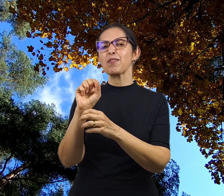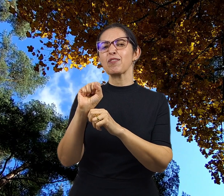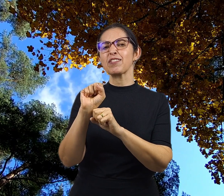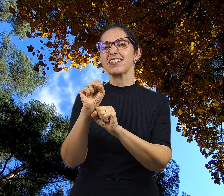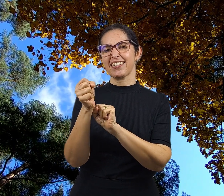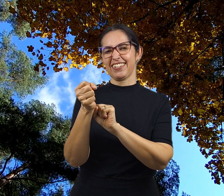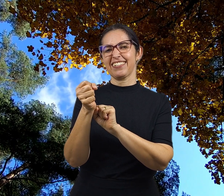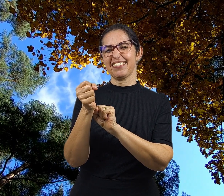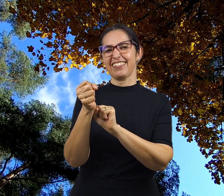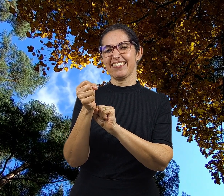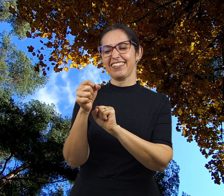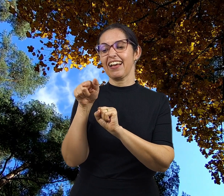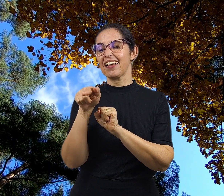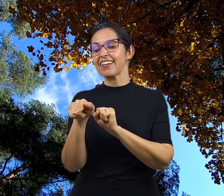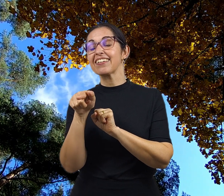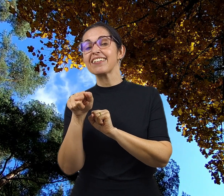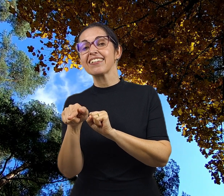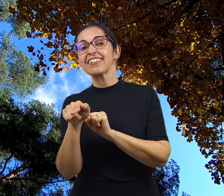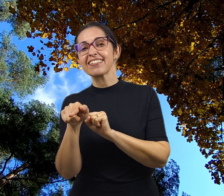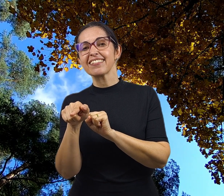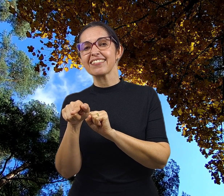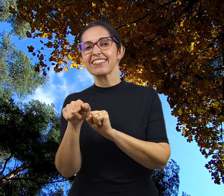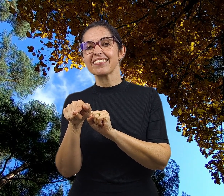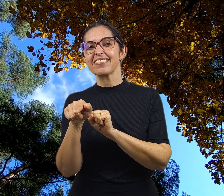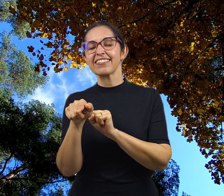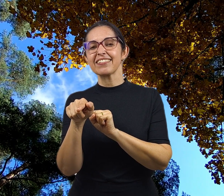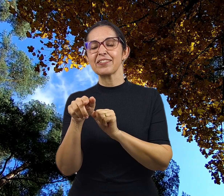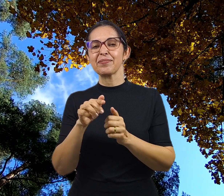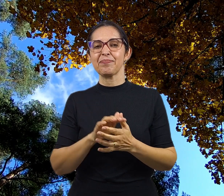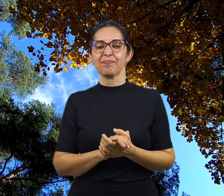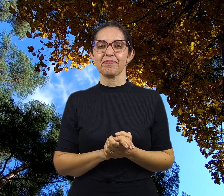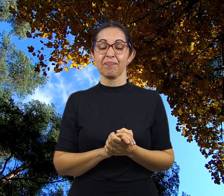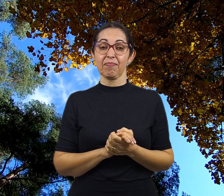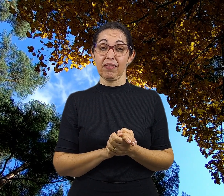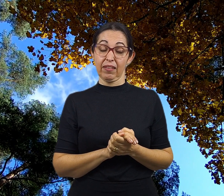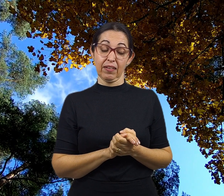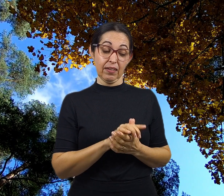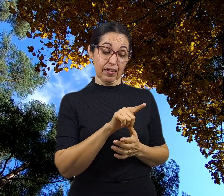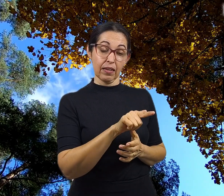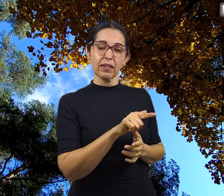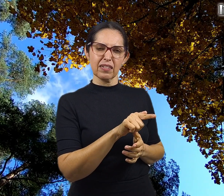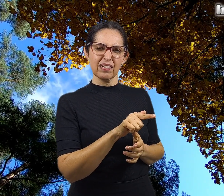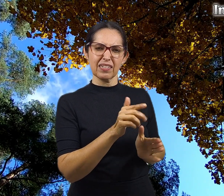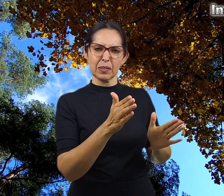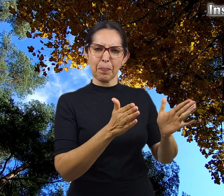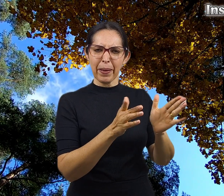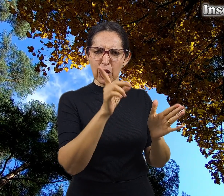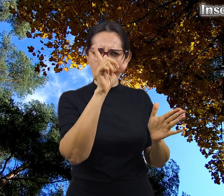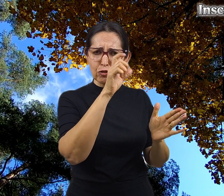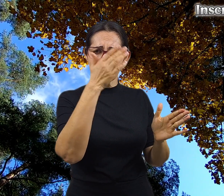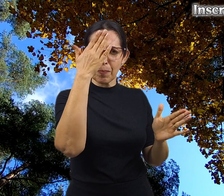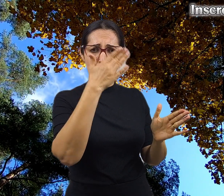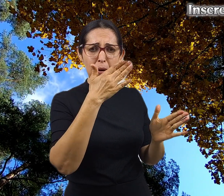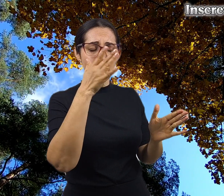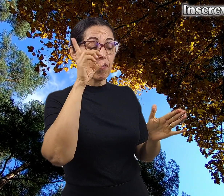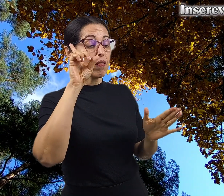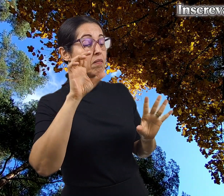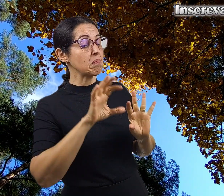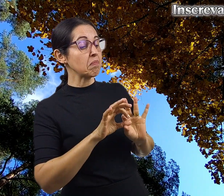Jacó foi um homem extremamente provado por Deus, mas Jacó também foi um homem extremamente marcado por